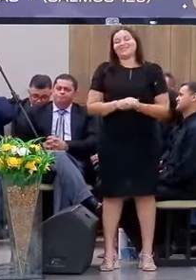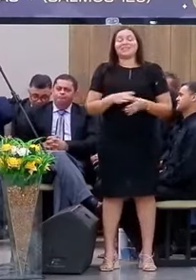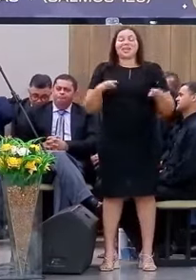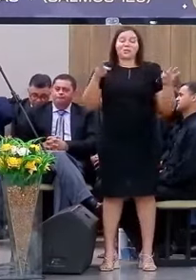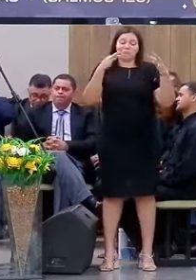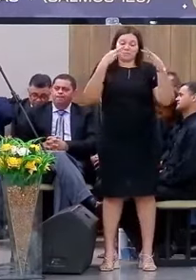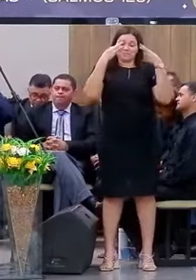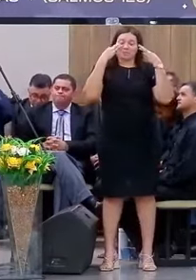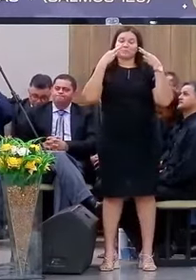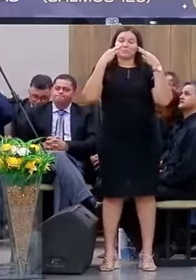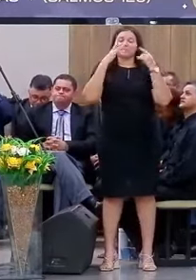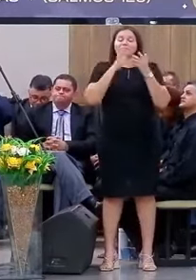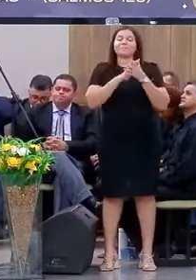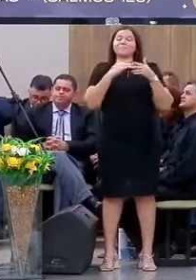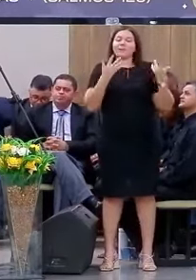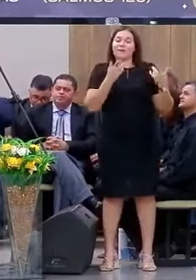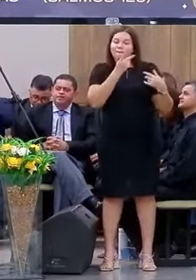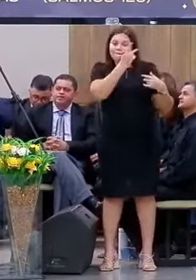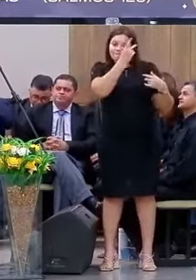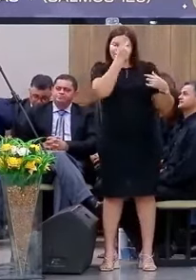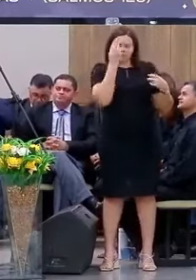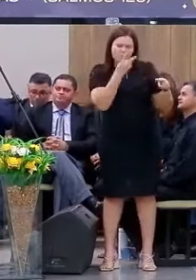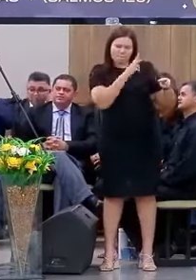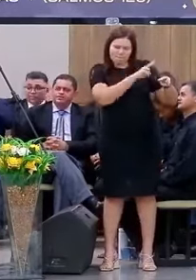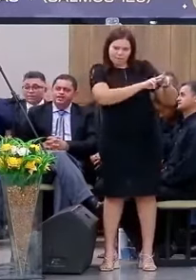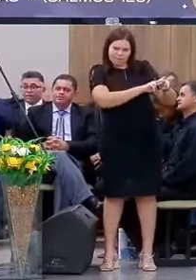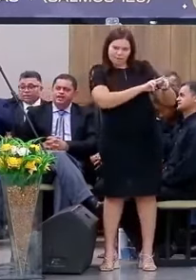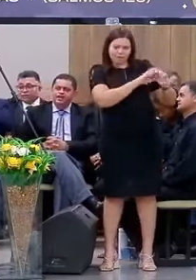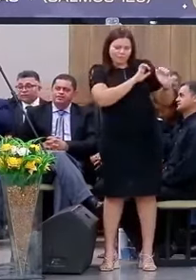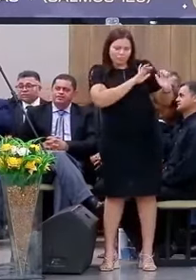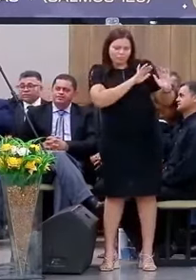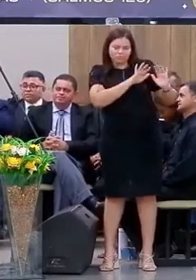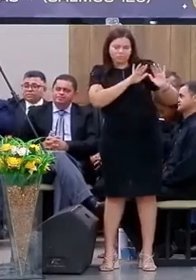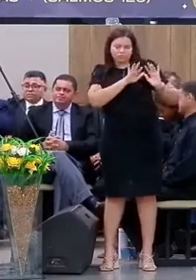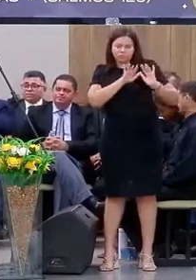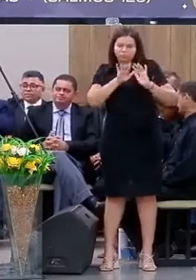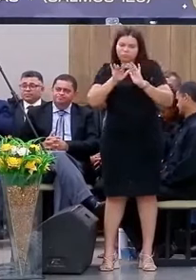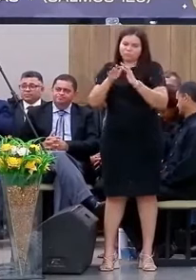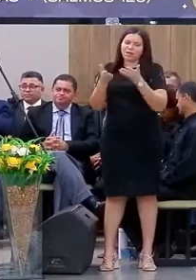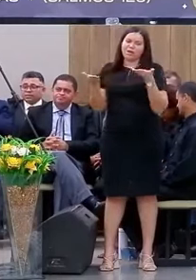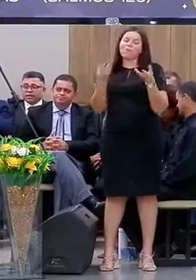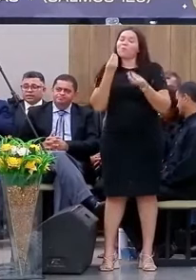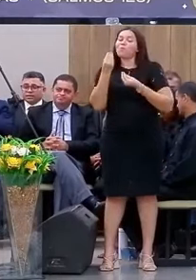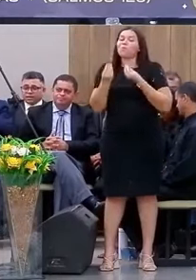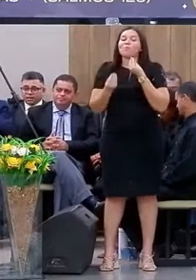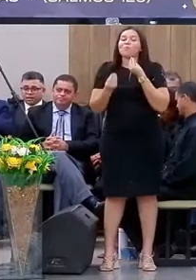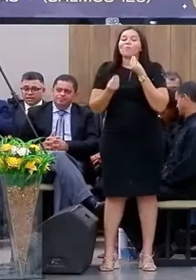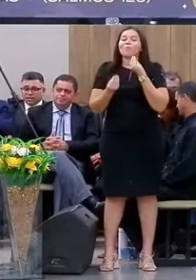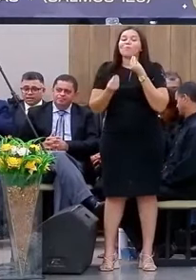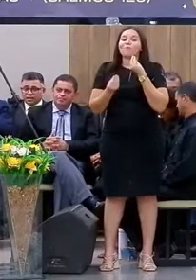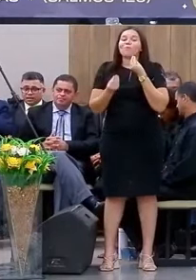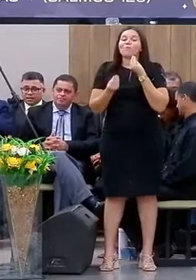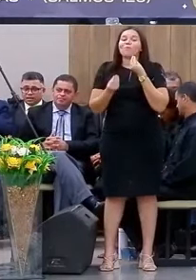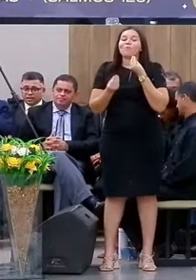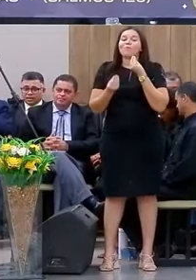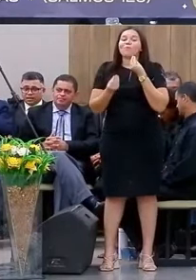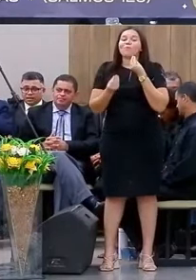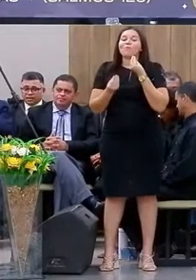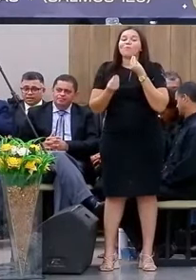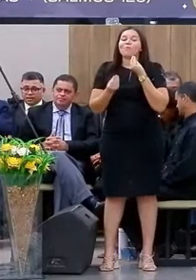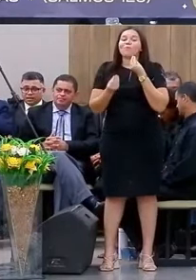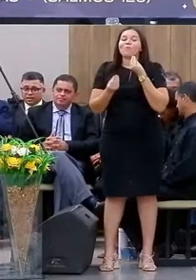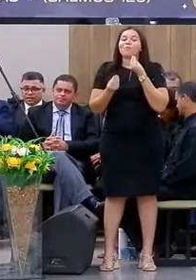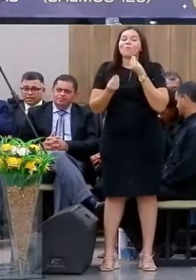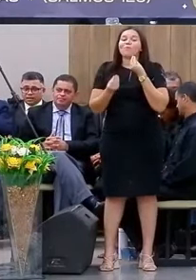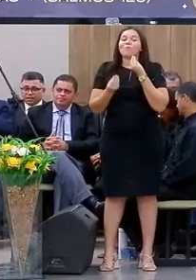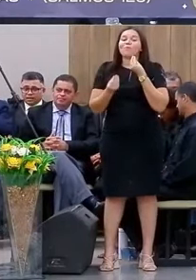Olha para cá. Quando eles saíram do cativeiro, quantos anos? Como foi que eles saíram? Hã? Como